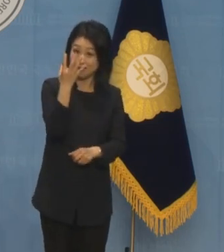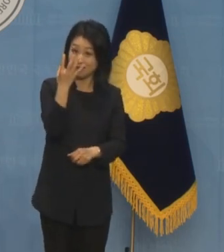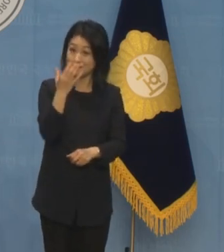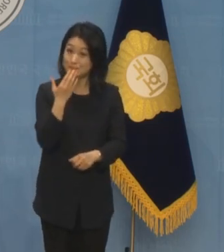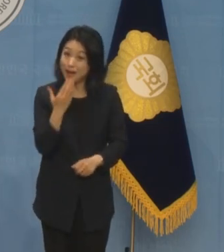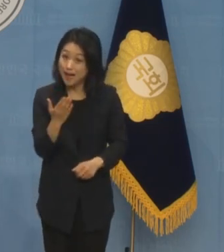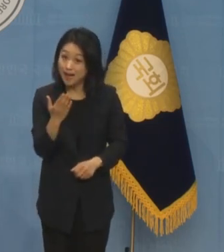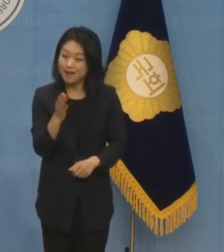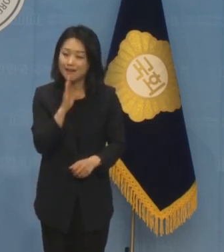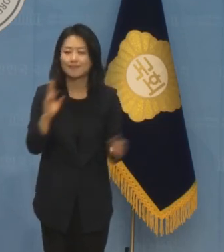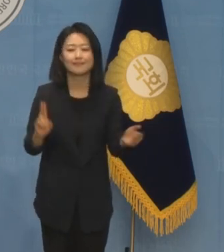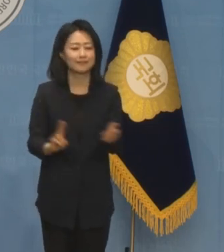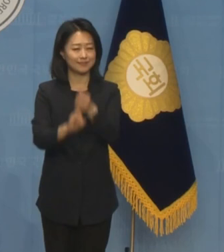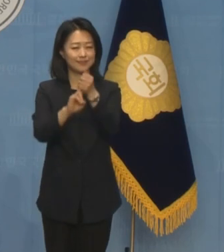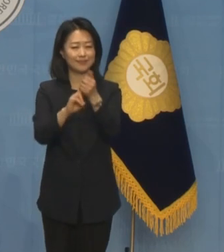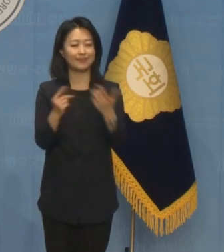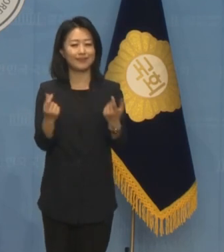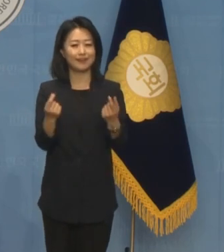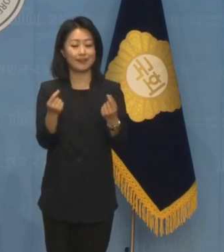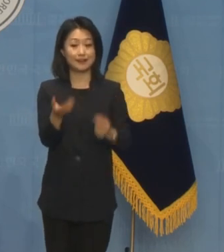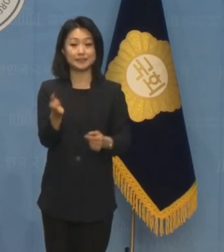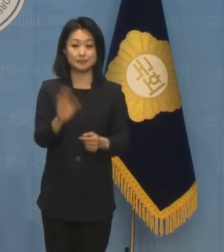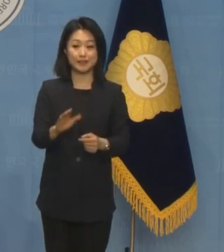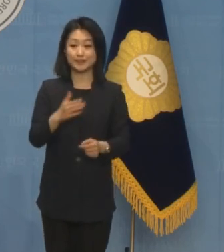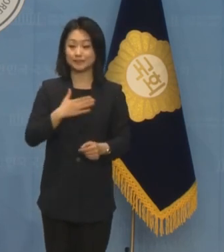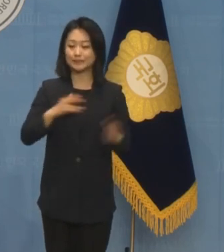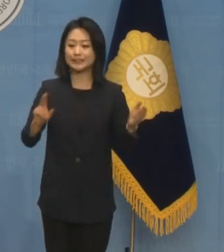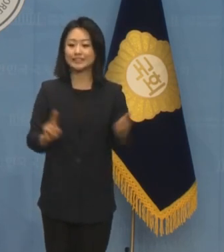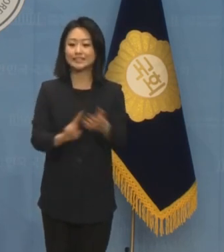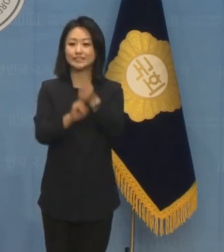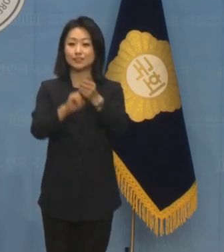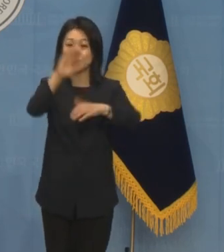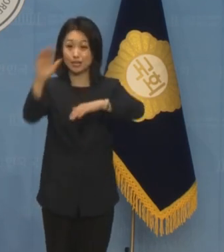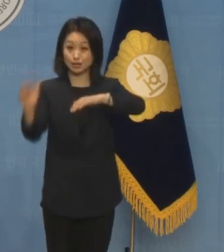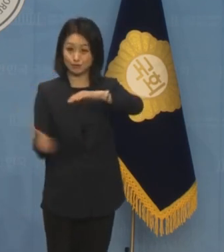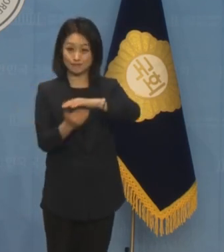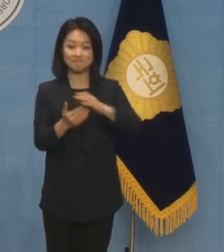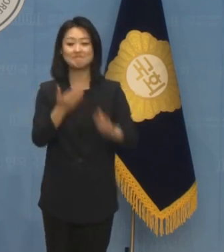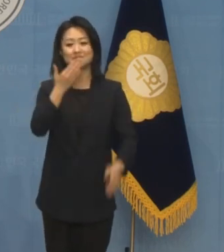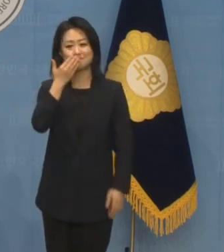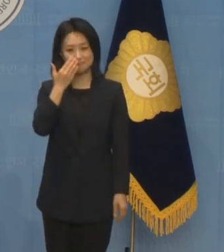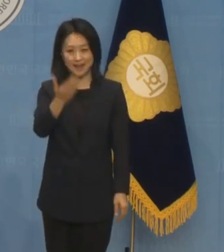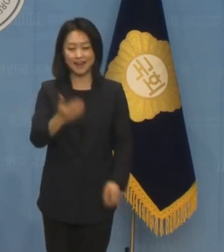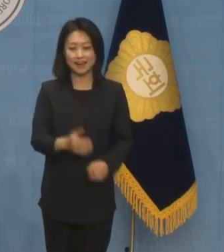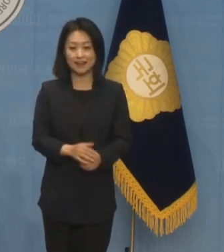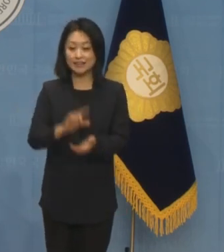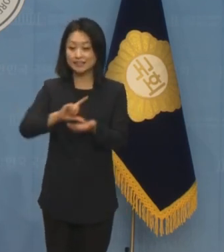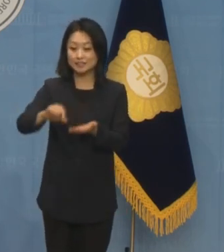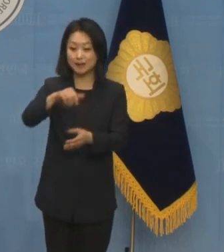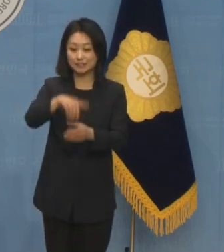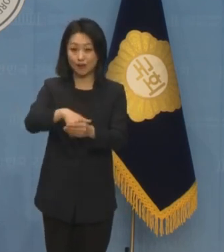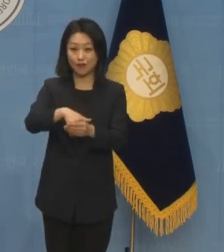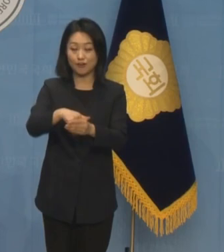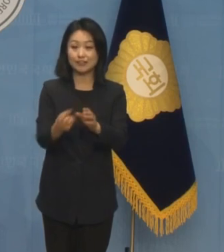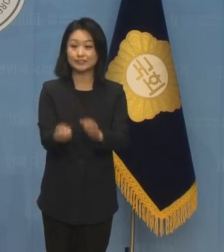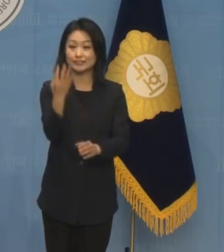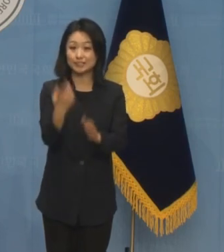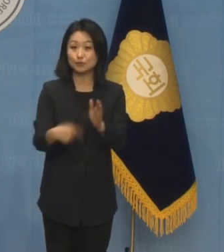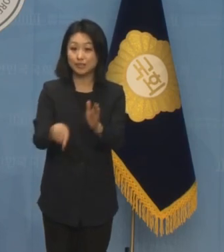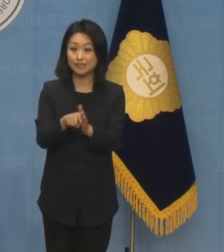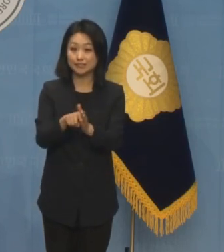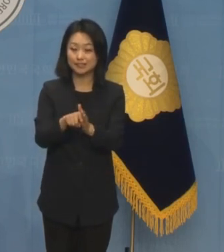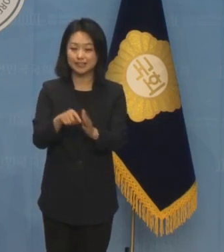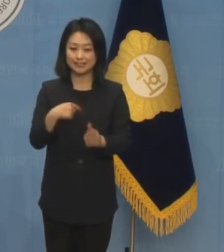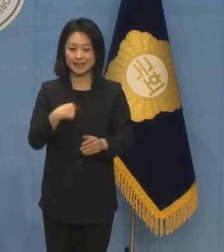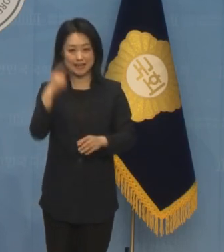일입니다. 그러나 저는 기적을 이룰 자신이 있습니다. 지방선거 승리를 위해 저는 세